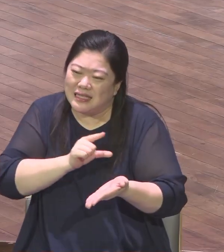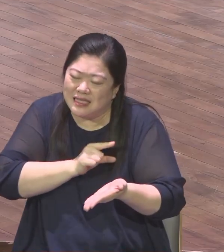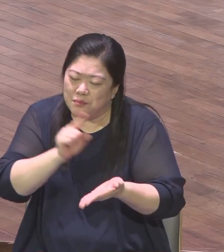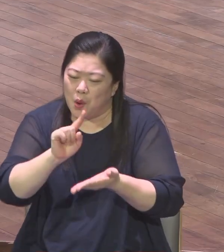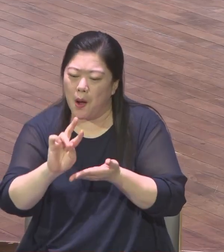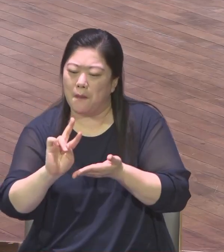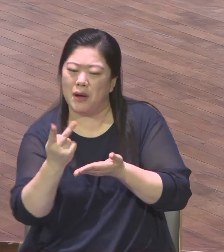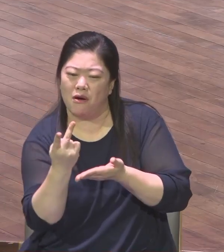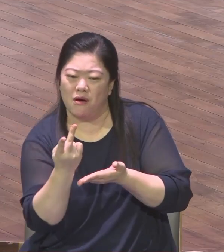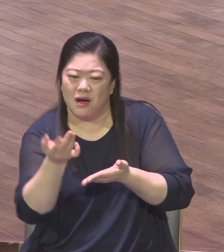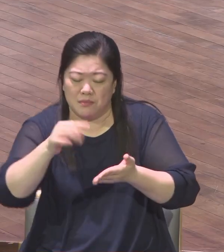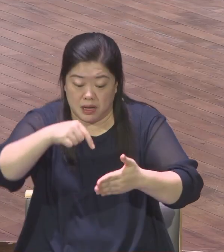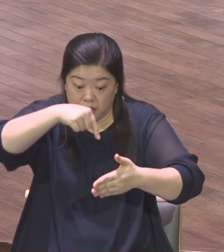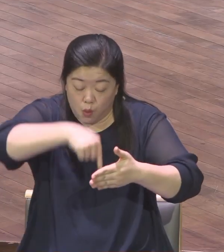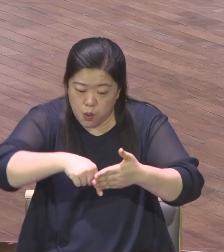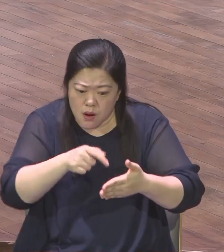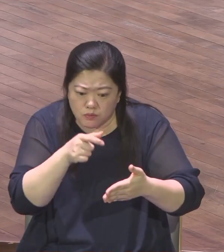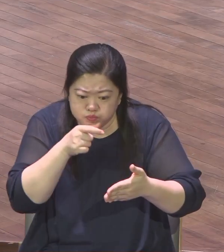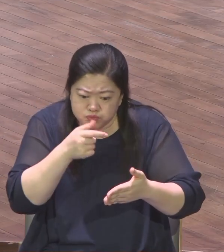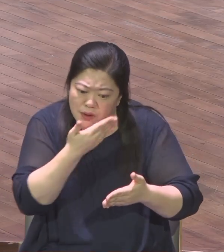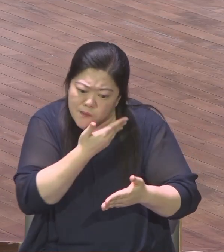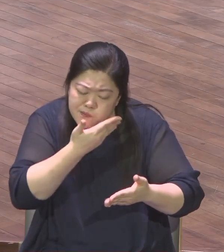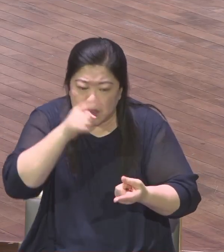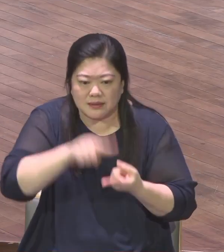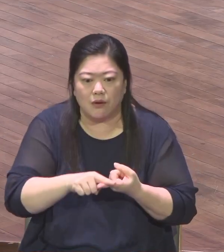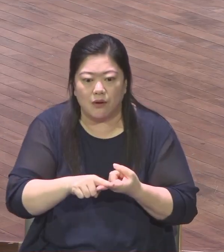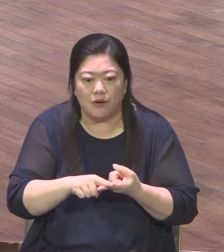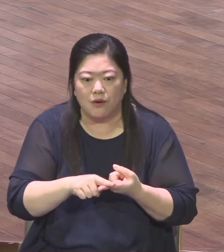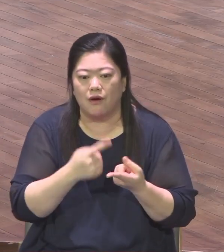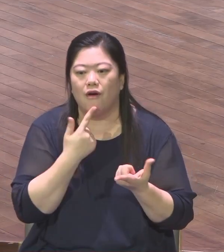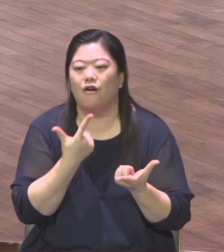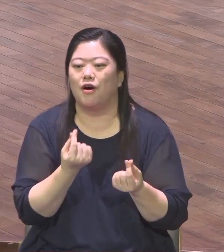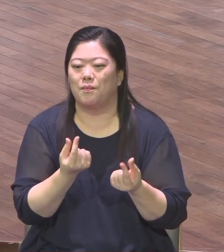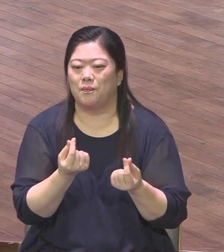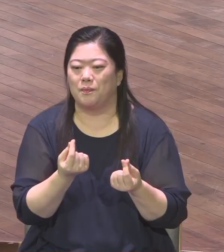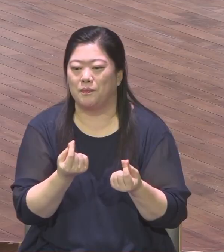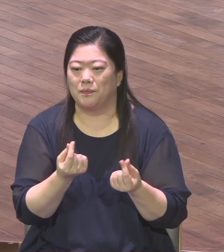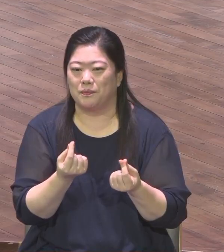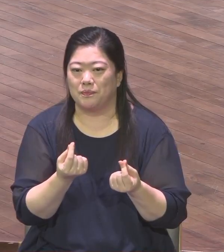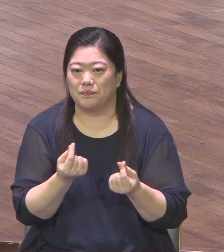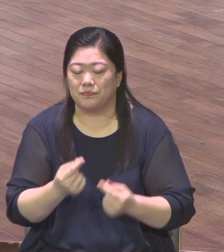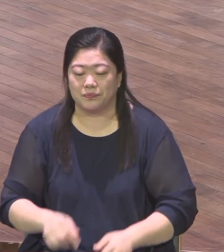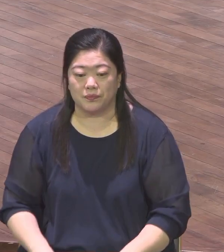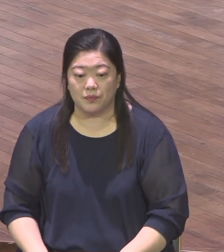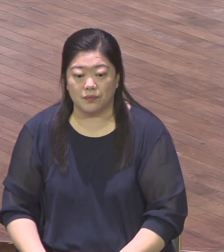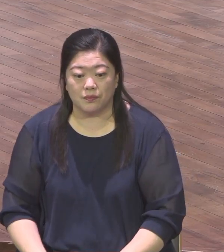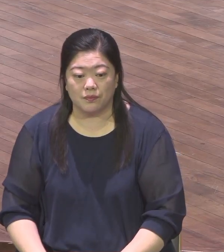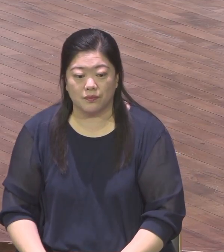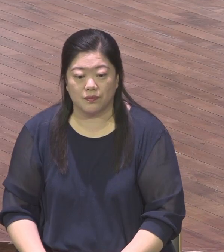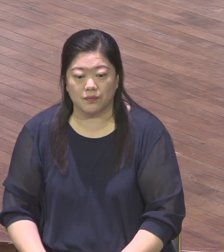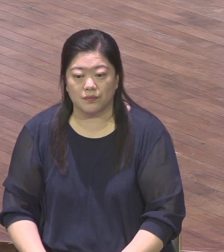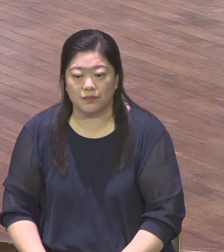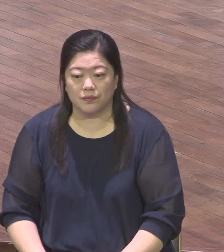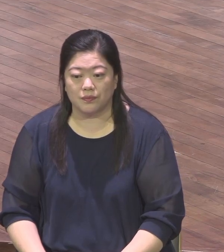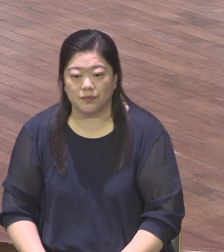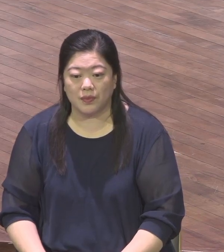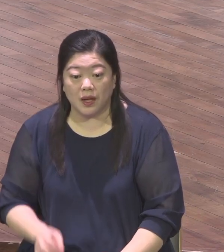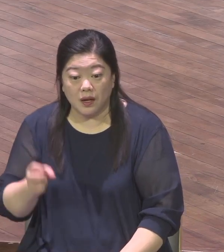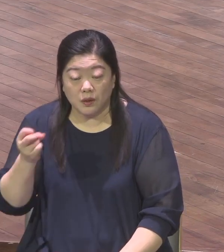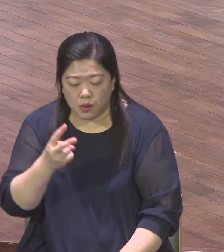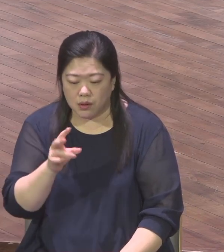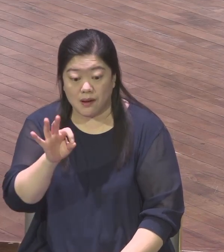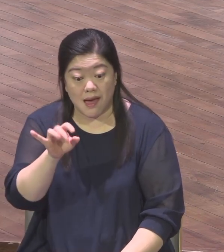영업부가 없다니까요. 뭐 이 팔겠다고 돌아다니는 게 없어. 제품의 성분을 걸기